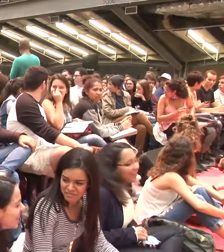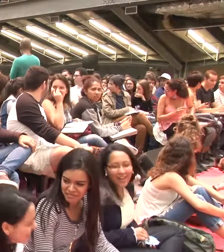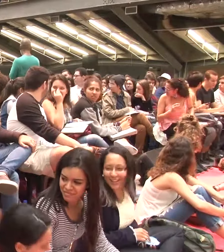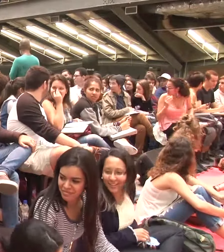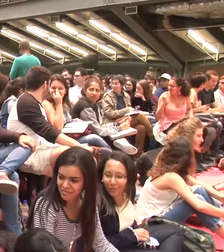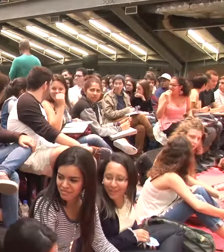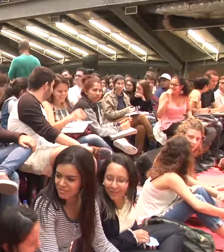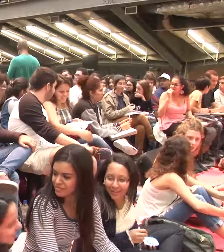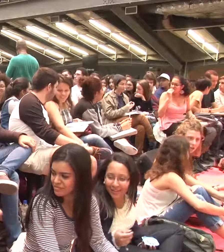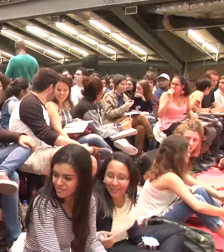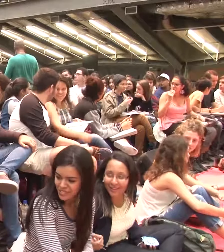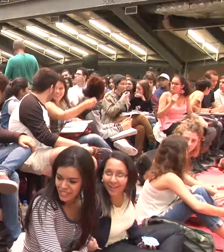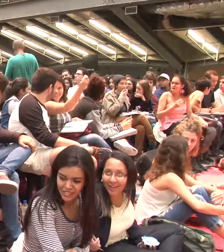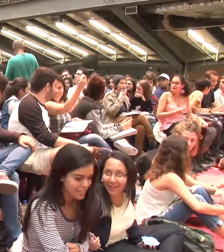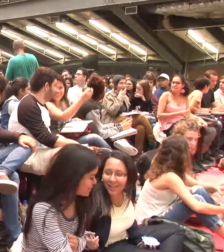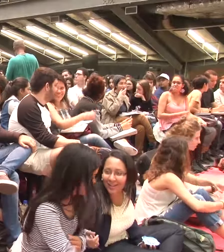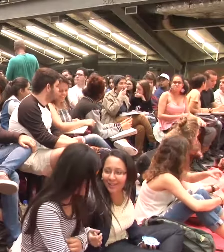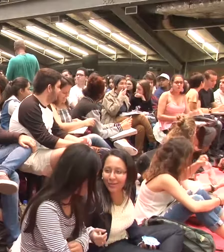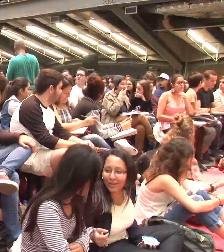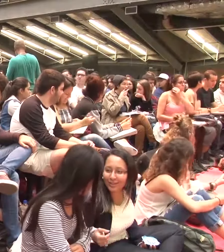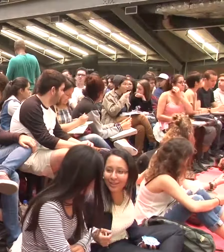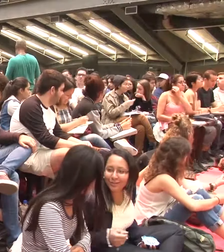Também. É que só que sabe aquelas barrinhas de.